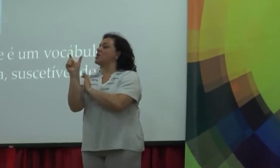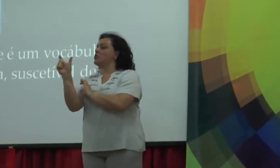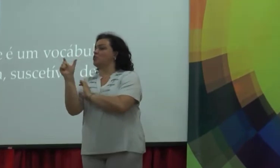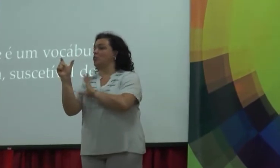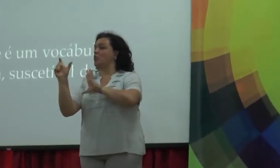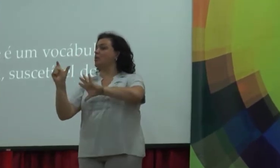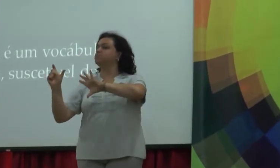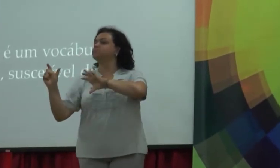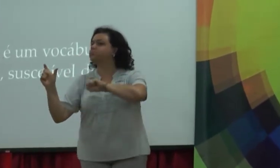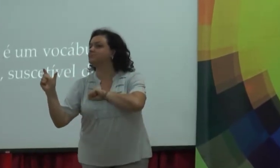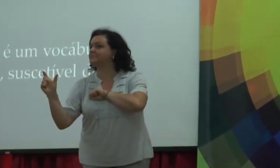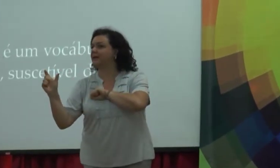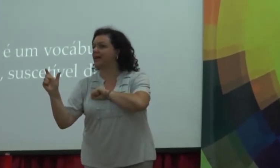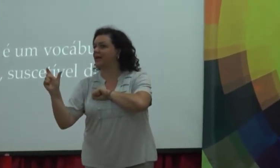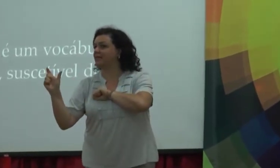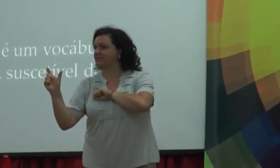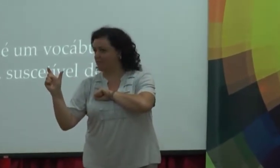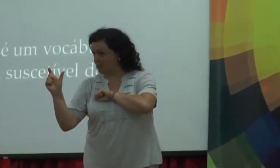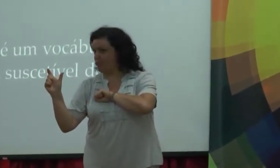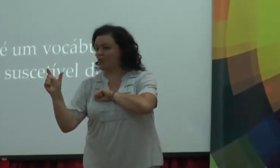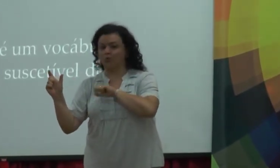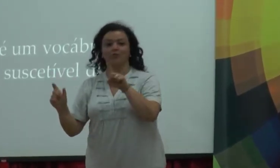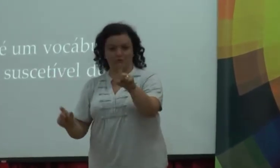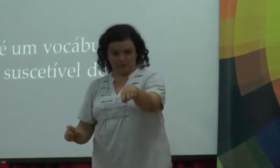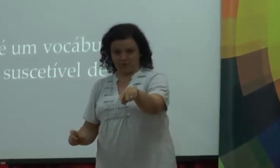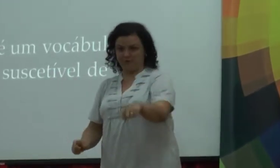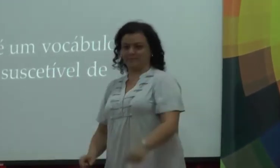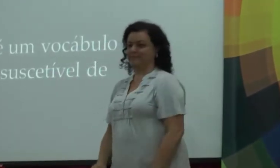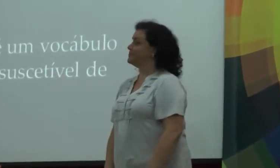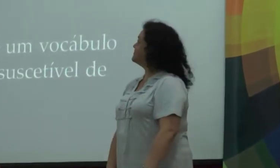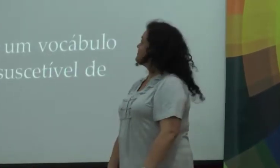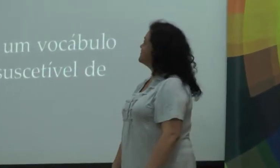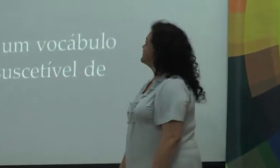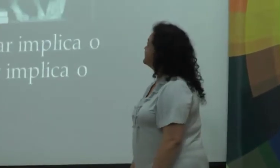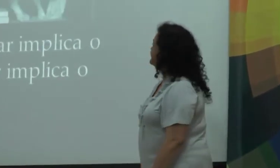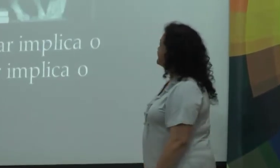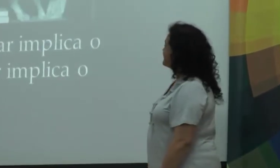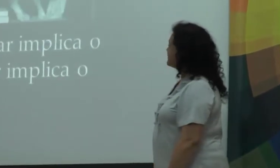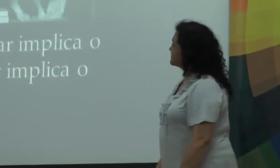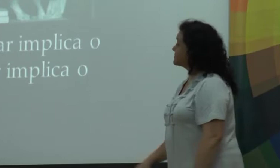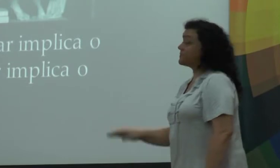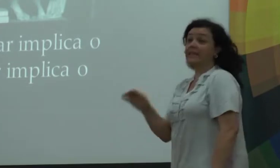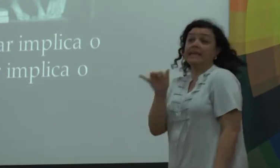e conceitos, uma única palavra.